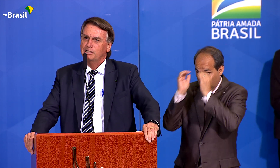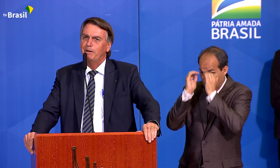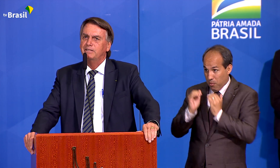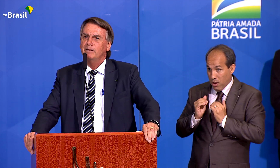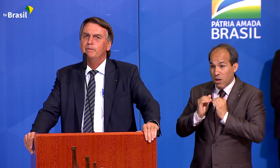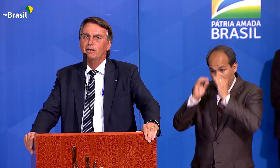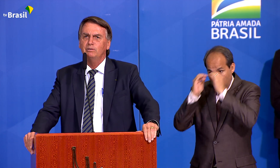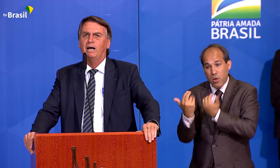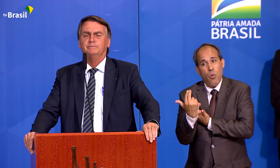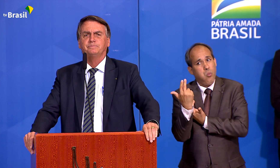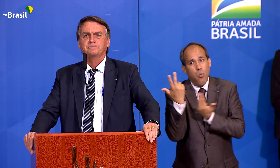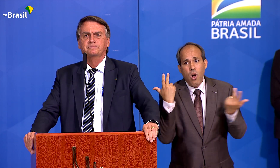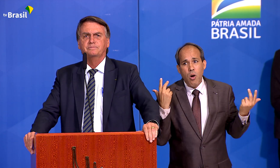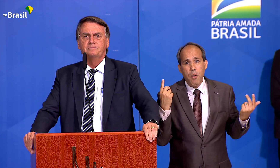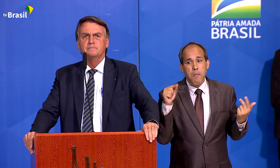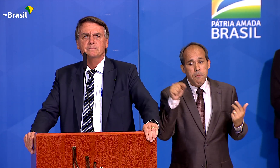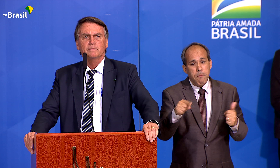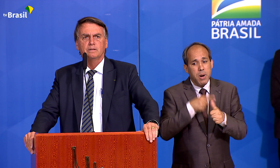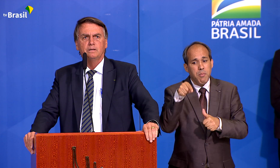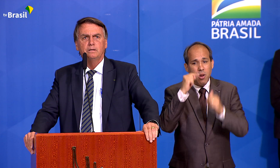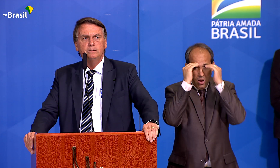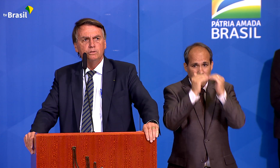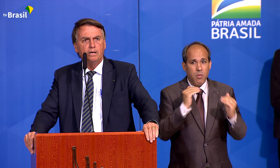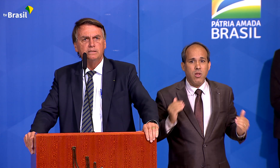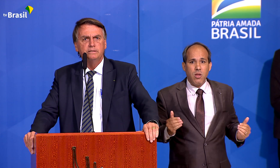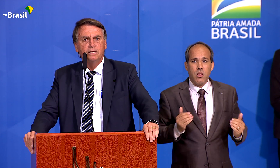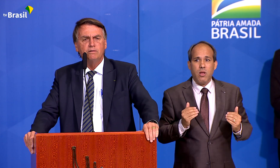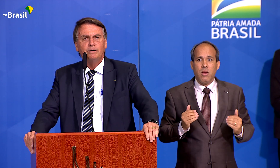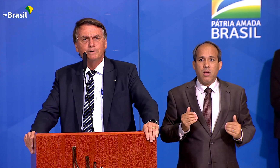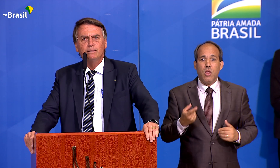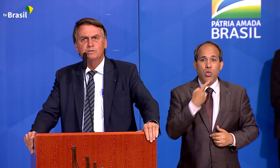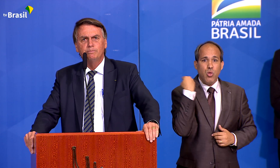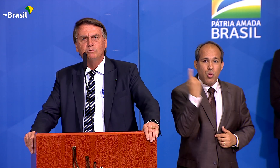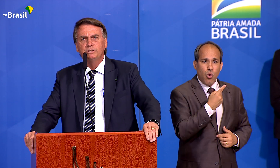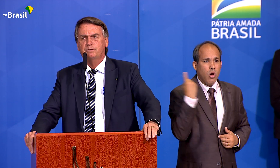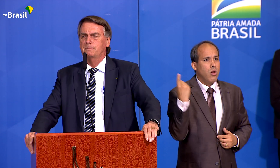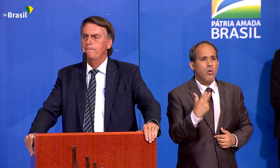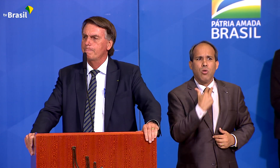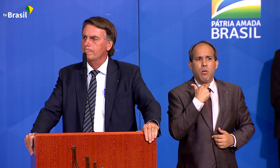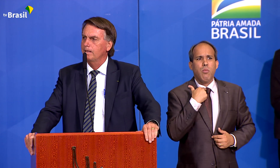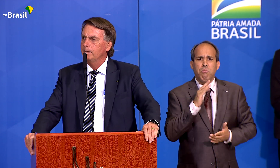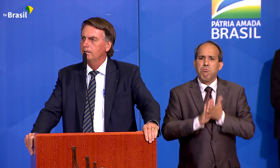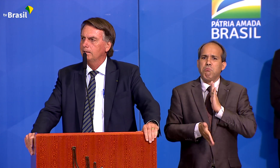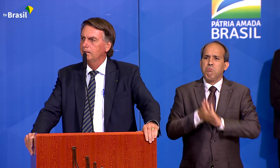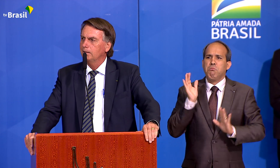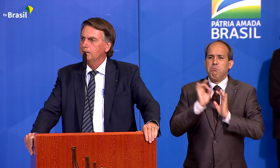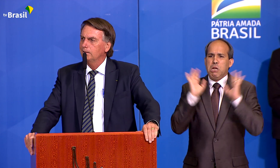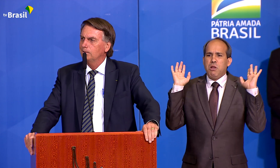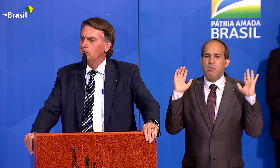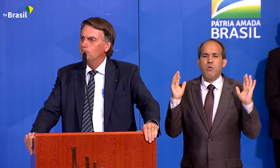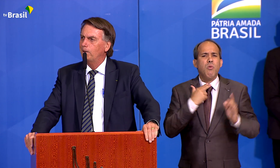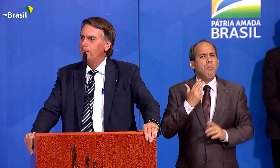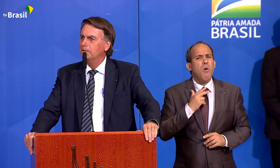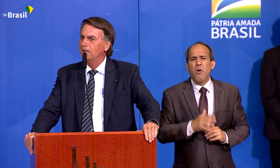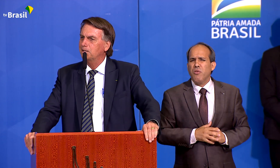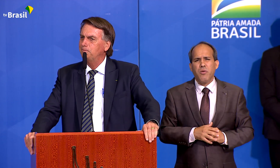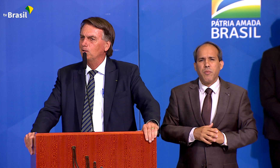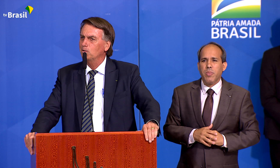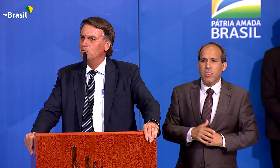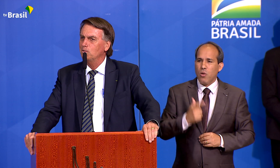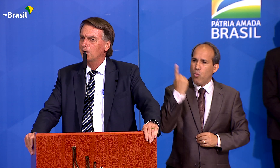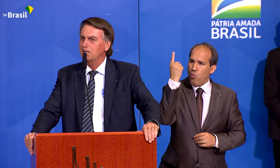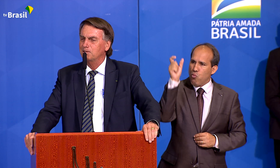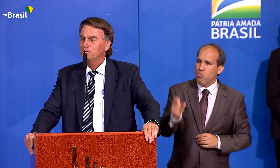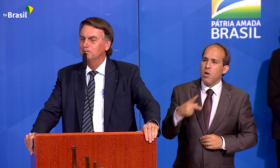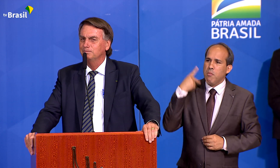tem que respeitar em primeiro lugar bom e nós não abrimos mão disso é um parlamentar